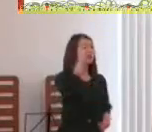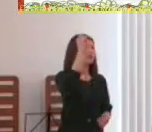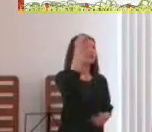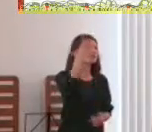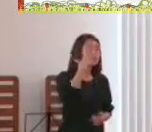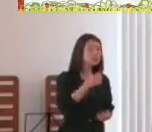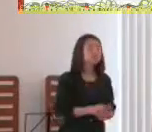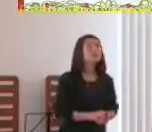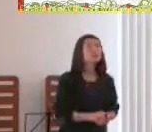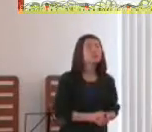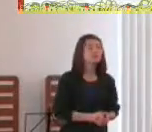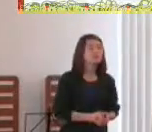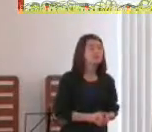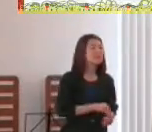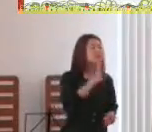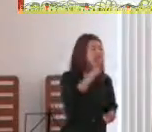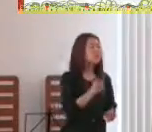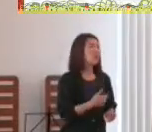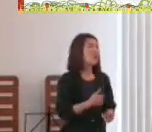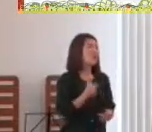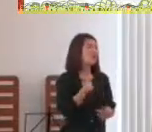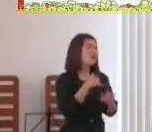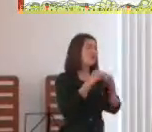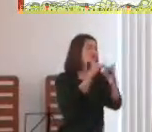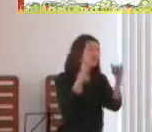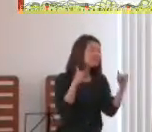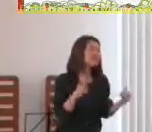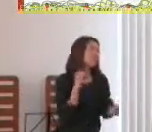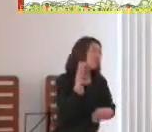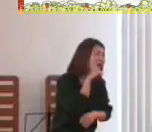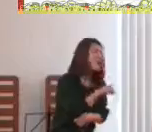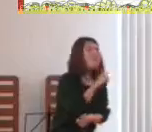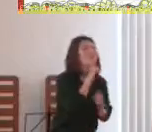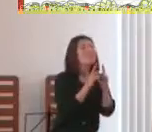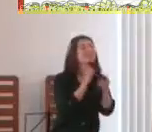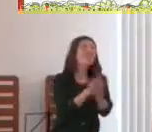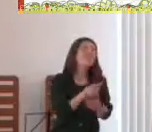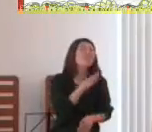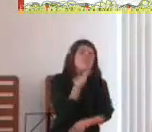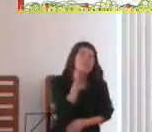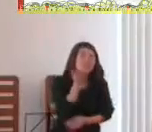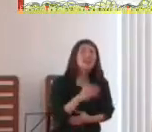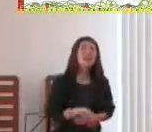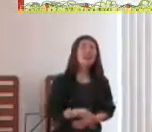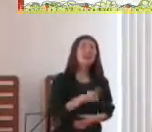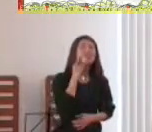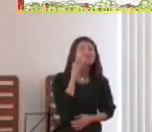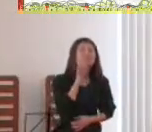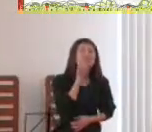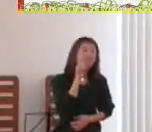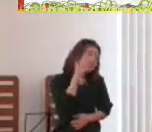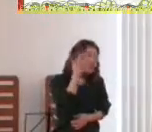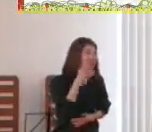言葉だけではね、単に約束だけでは本当に神様は我々と共におられるかということ